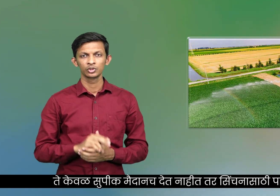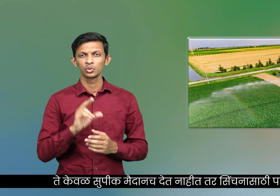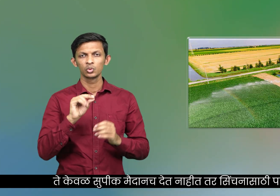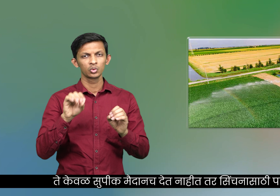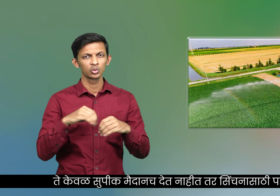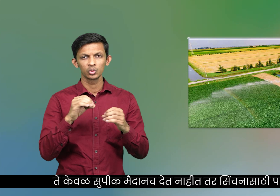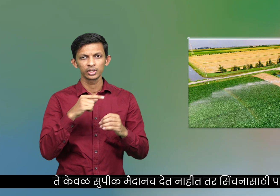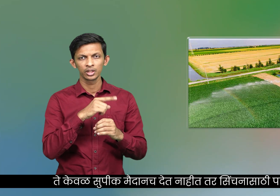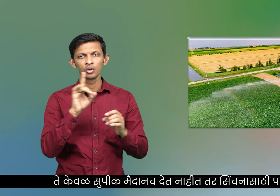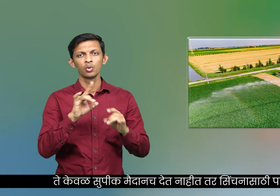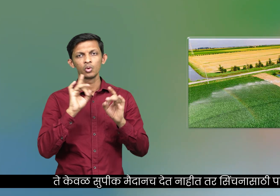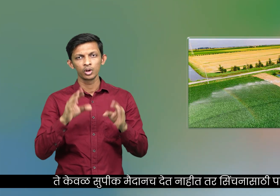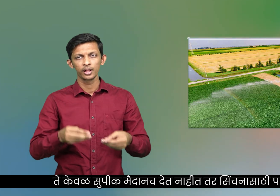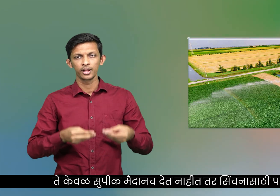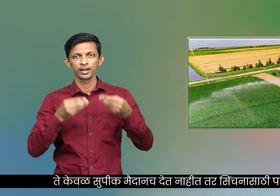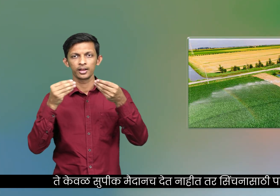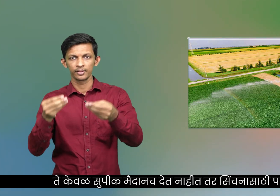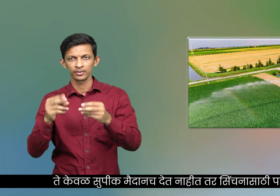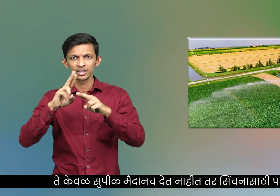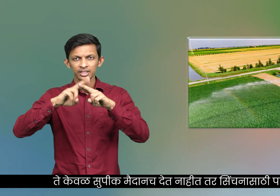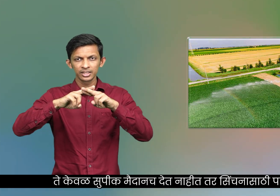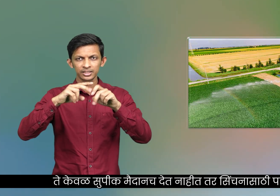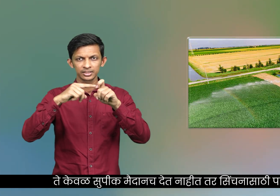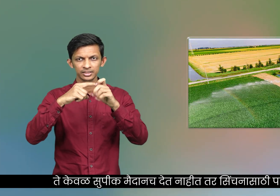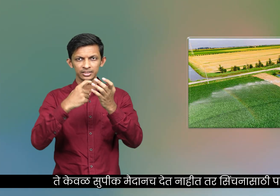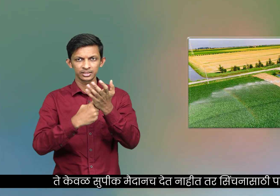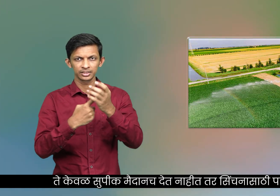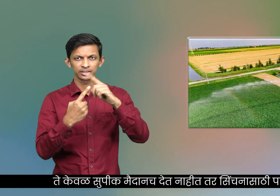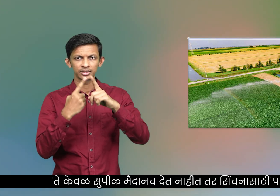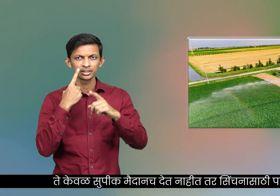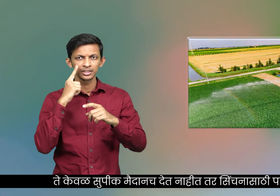ते केवळ सुपीक मैदानच देत नाहीत तर सिंचनासाठी पाणी देखील देतात.